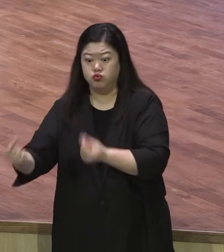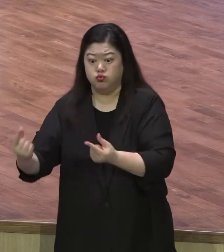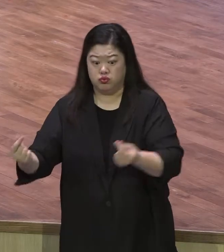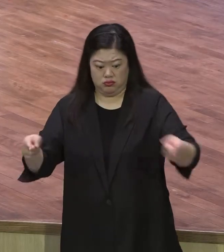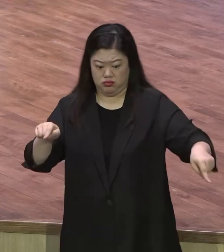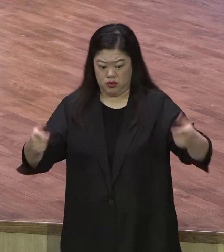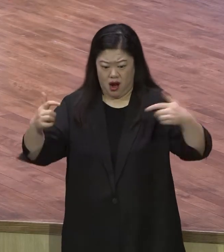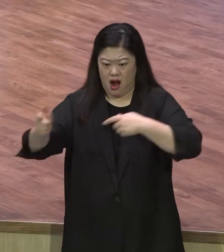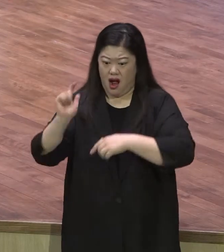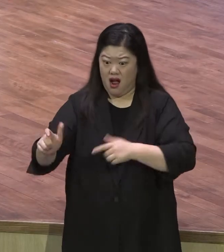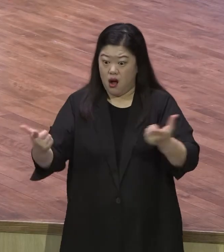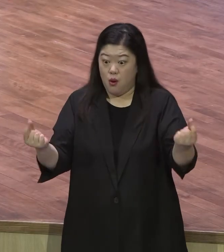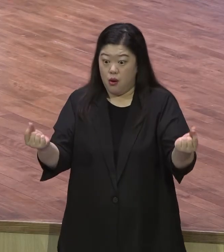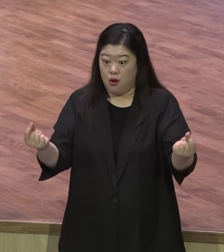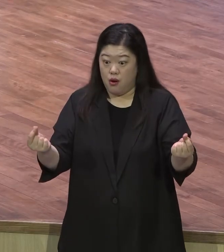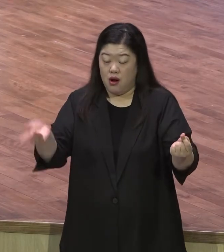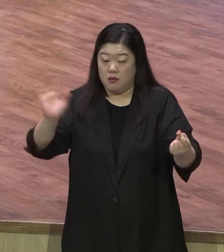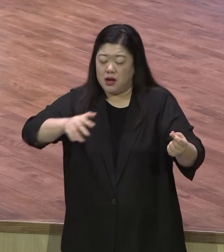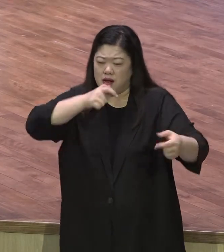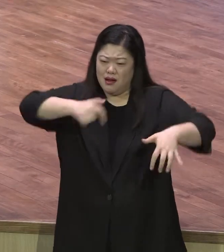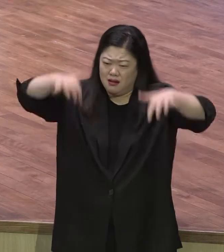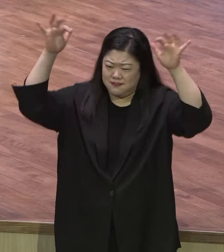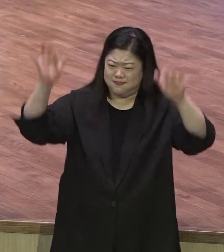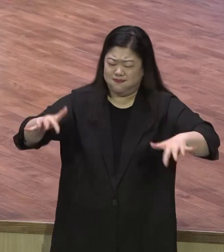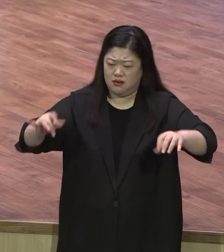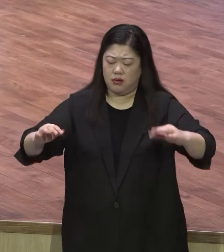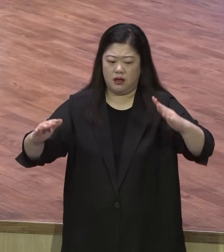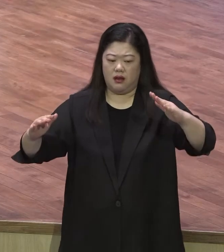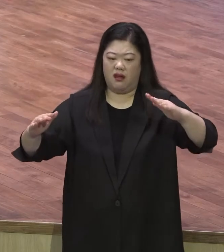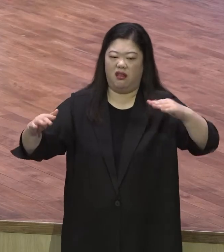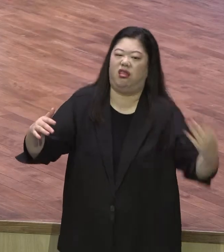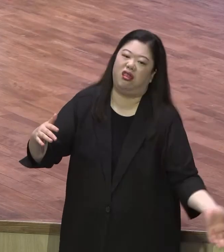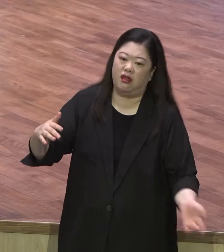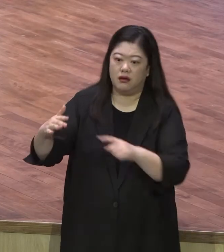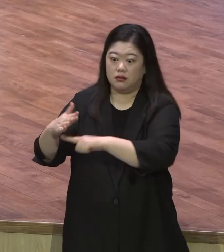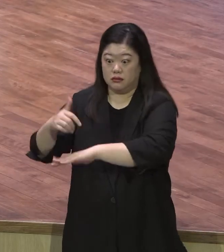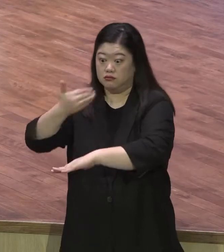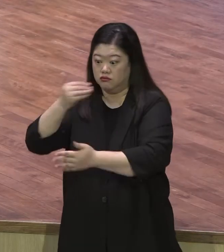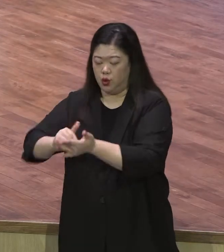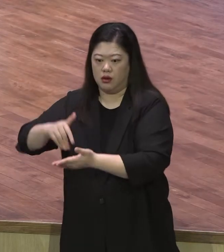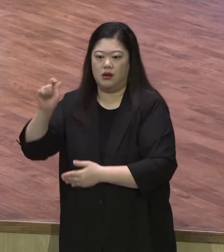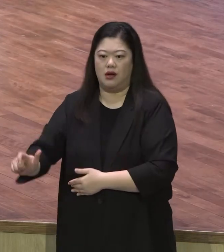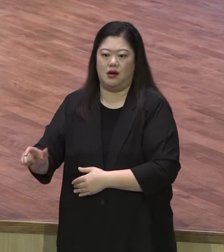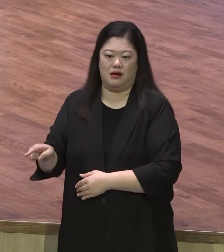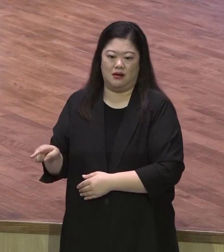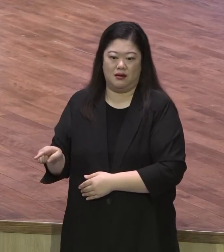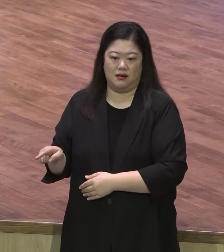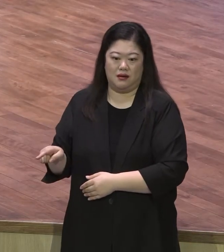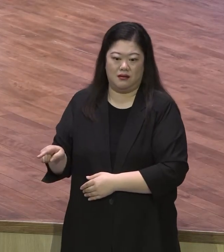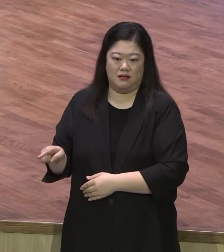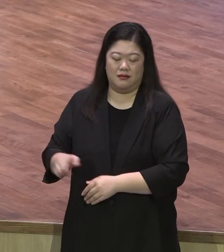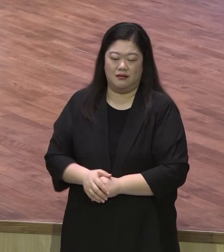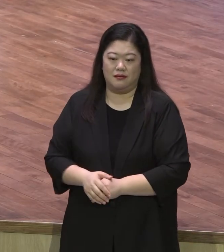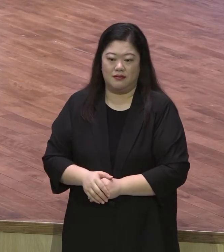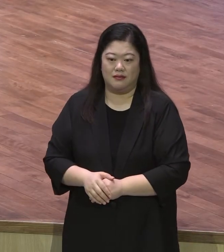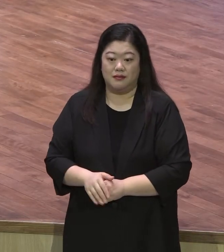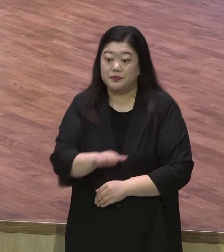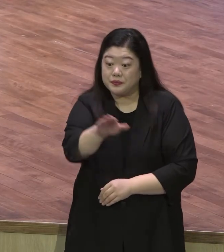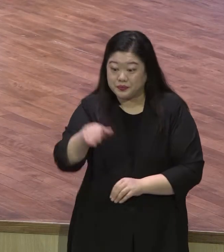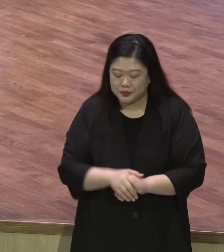모래에 지은 집은 그렇게 다 무너질 수밖에 없다. 사람이 살아가면서요.